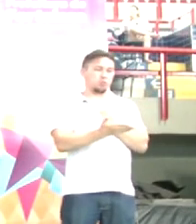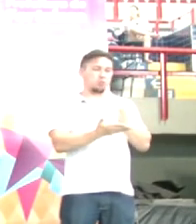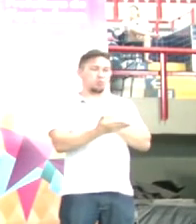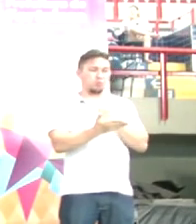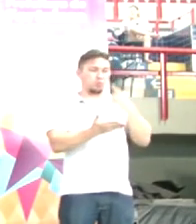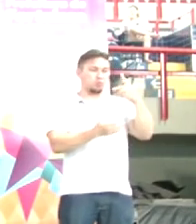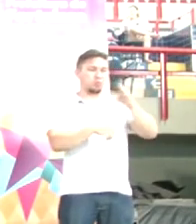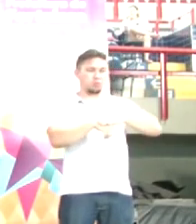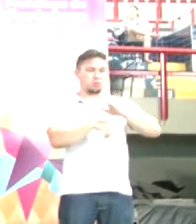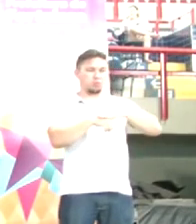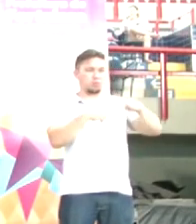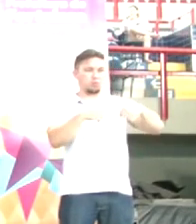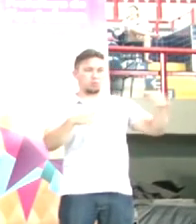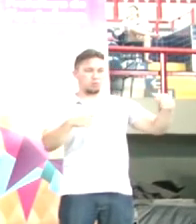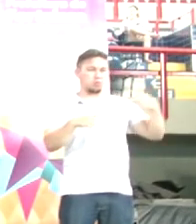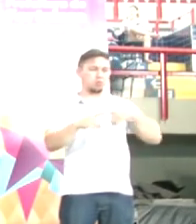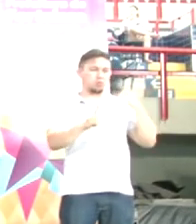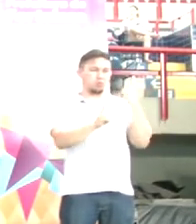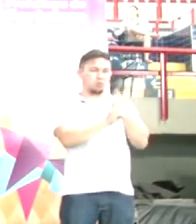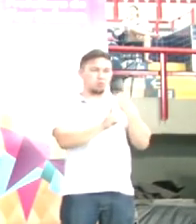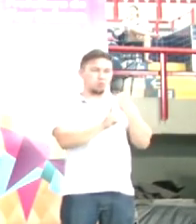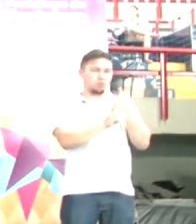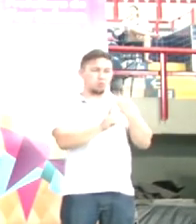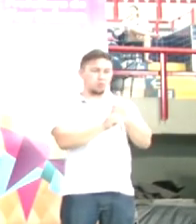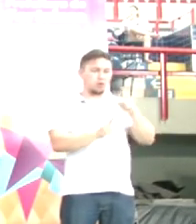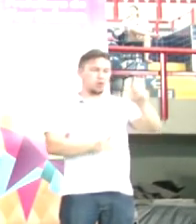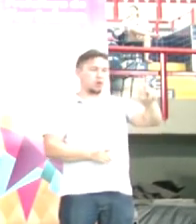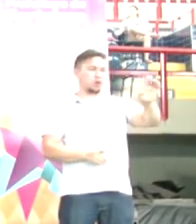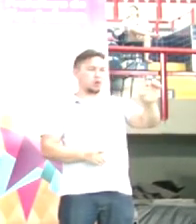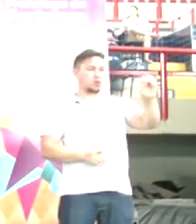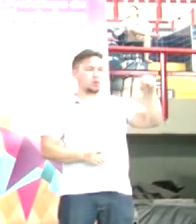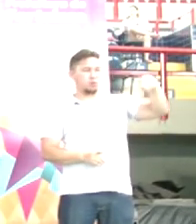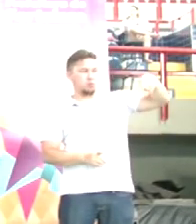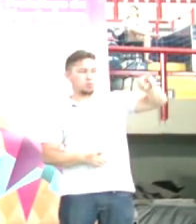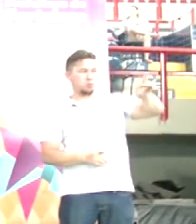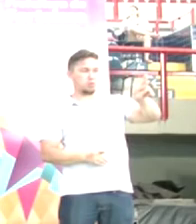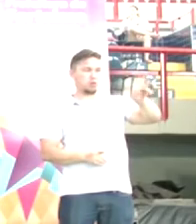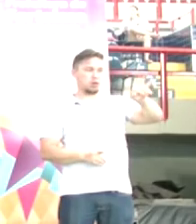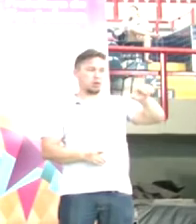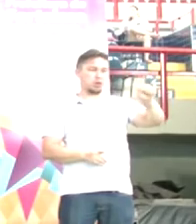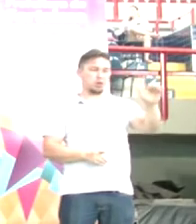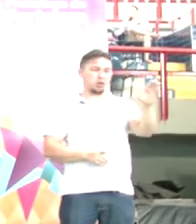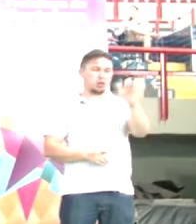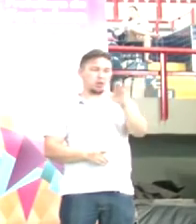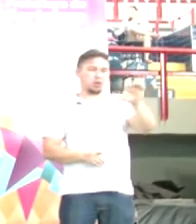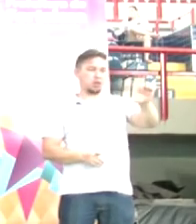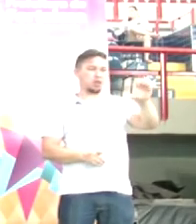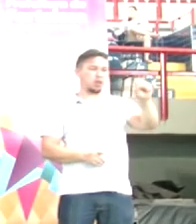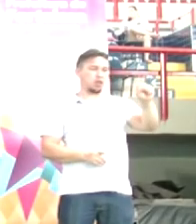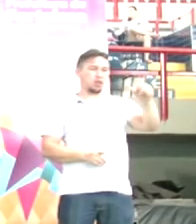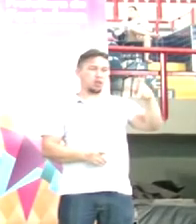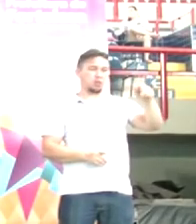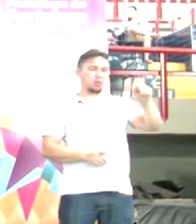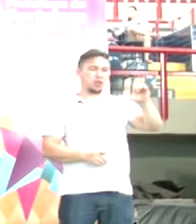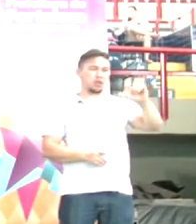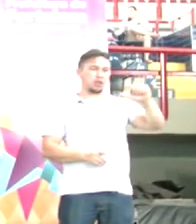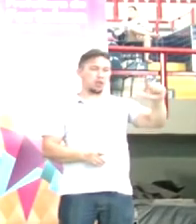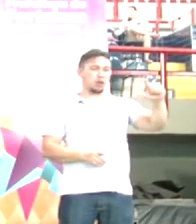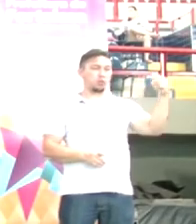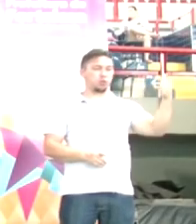apóstila de vocês, geometria espacial 2, acho que é 2. Qual é a página, pessoal? Dá uma olhadinha aí para você apóstila